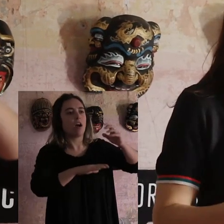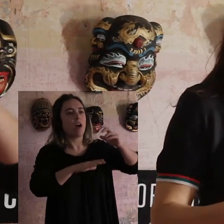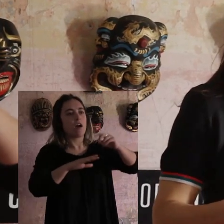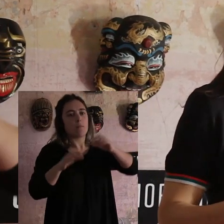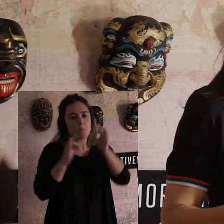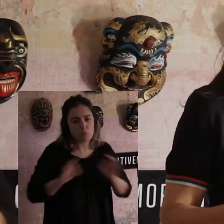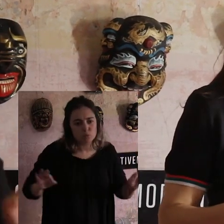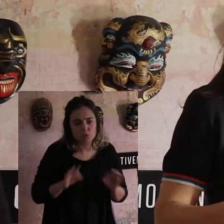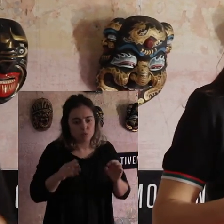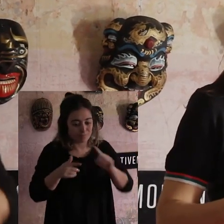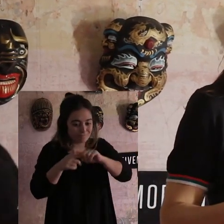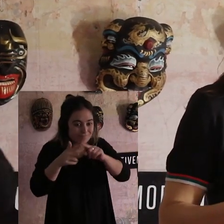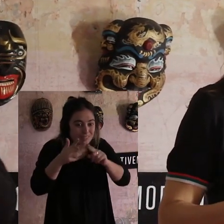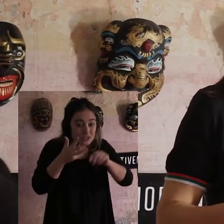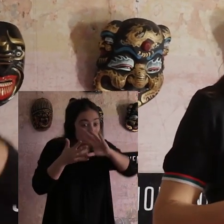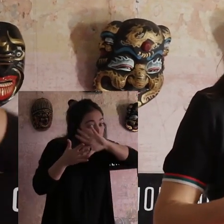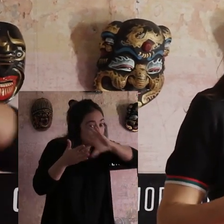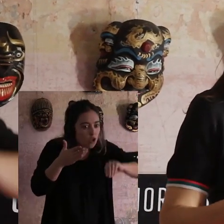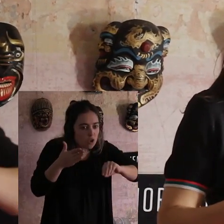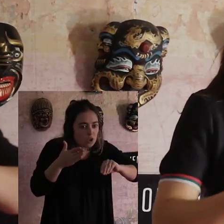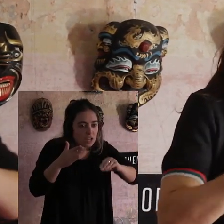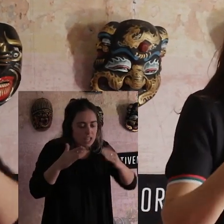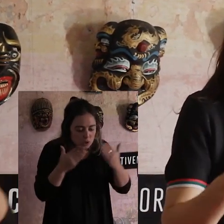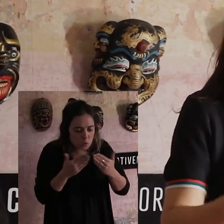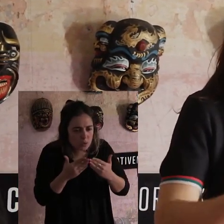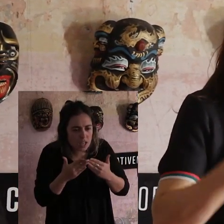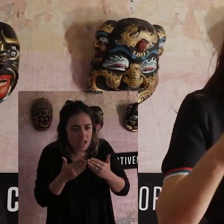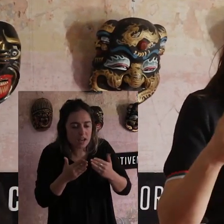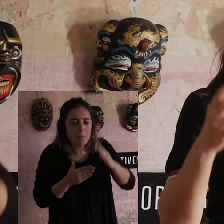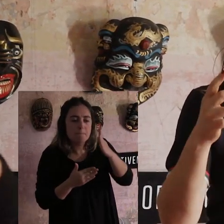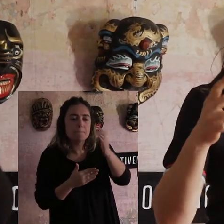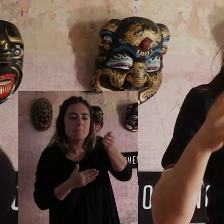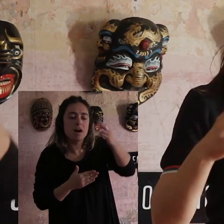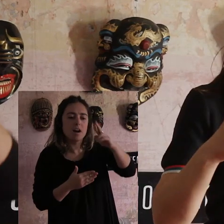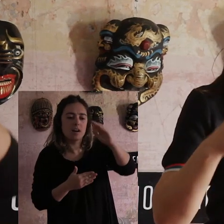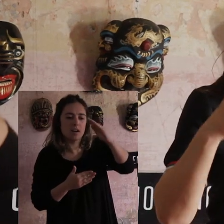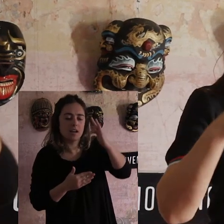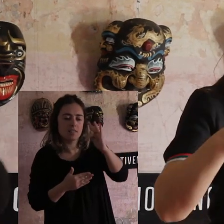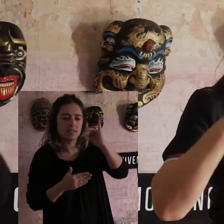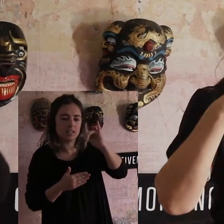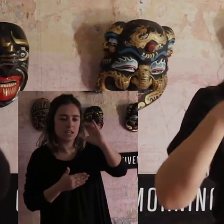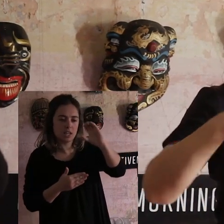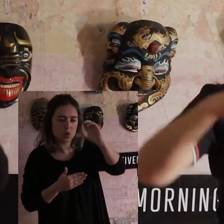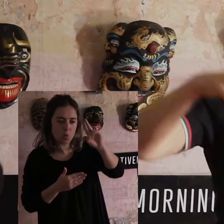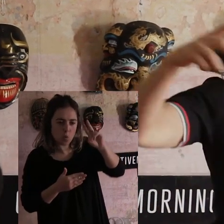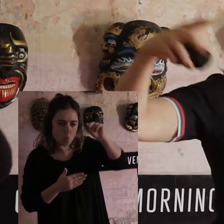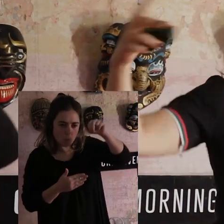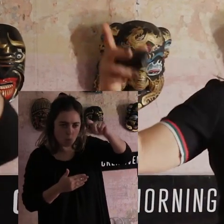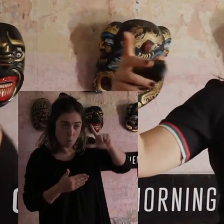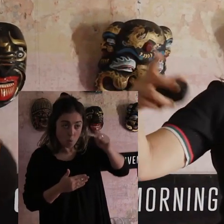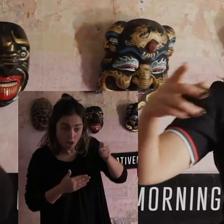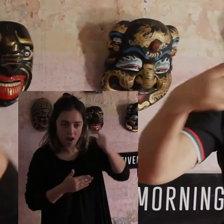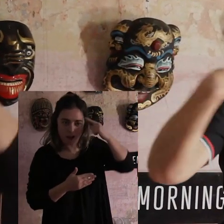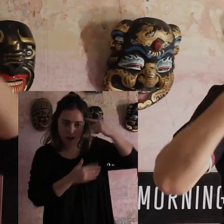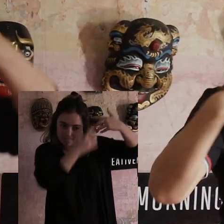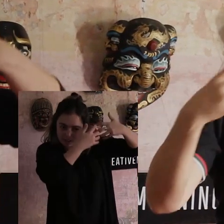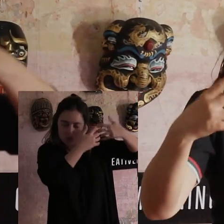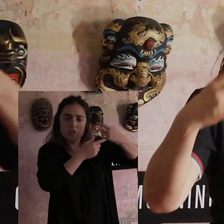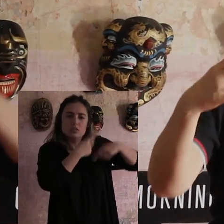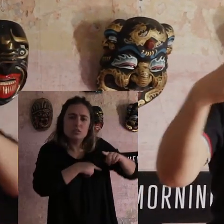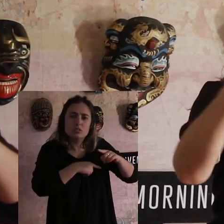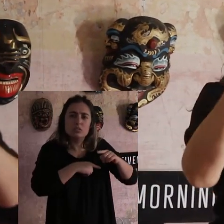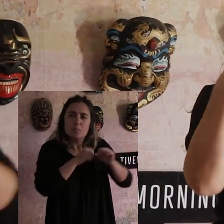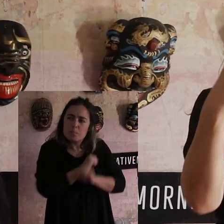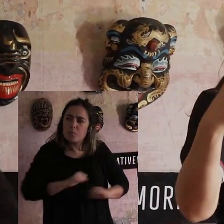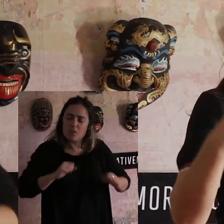semana estudiando la partícula y todo lo que hacía, ¿no? Entonces ya te metes. Y eso, ¿qué le generaba a ellos y a mí